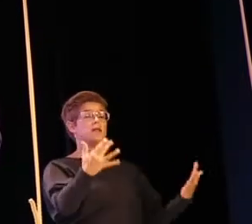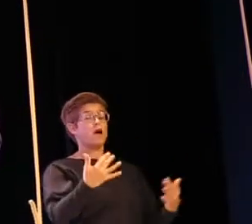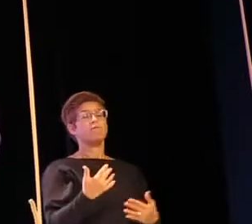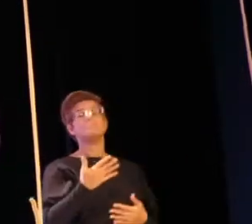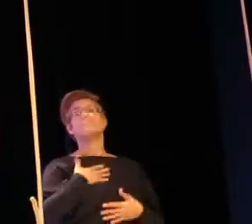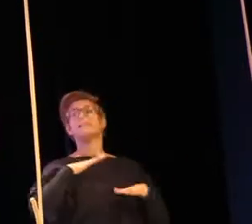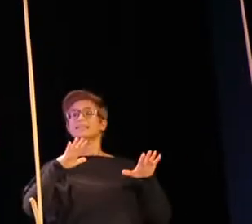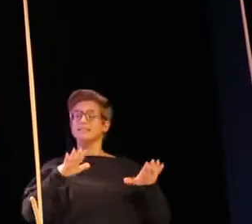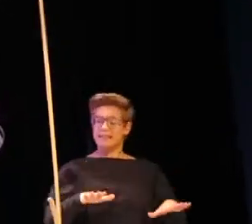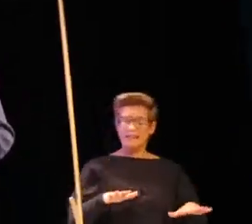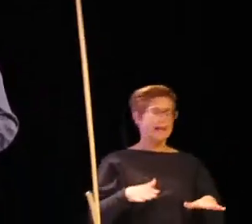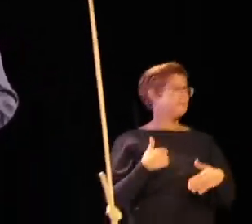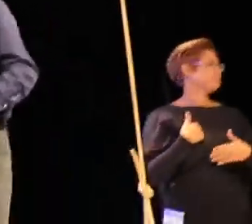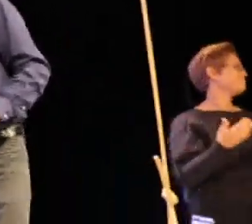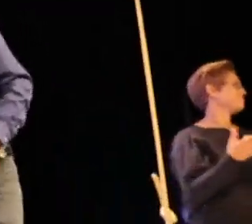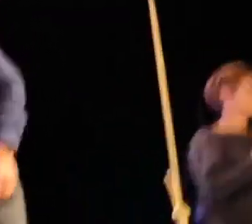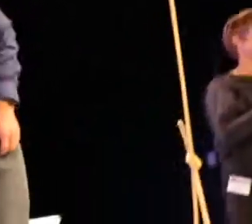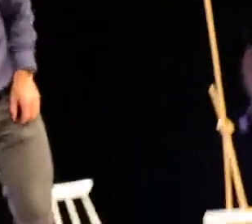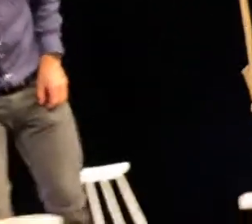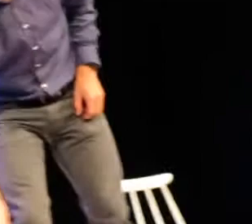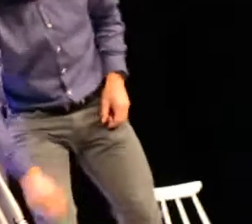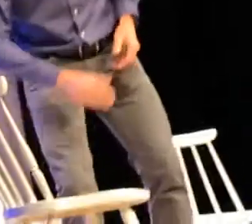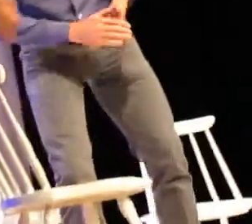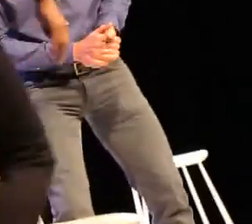där. Tack! Tack.